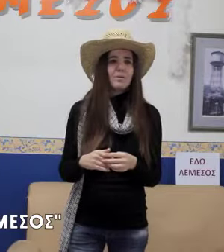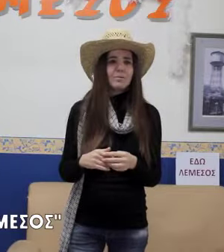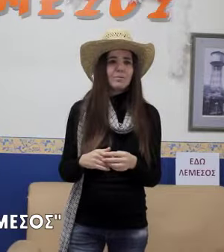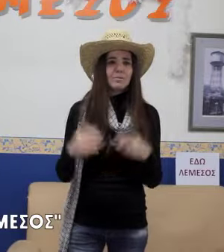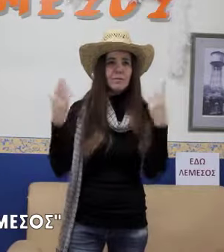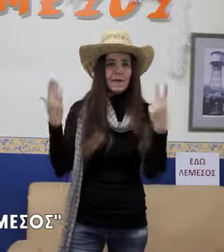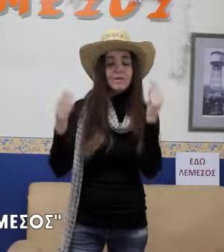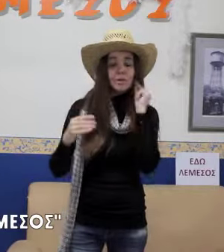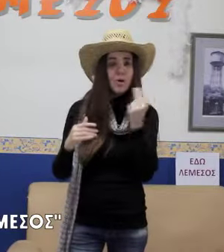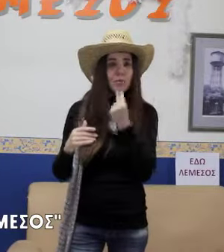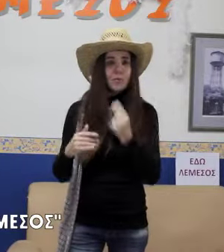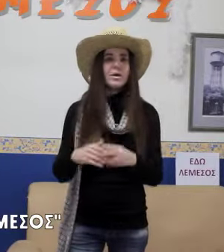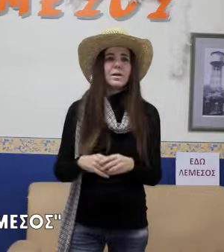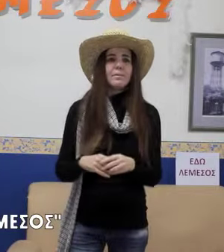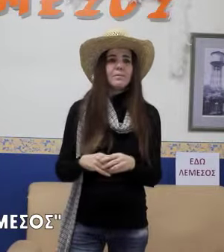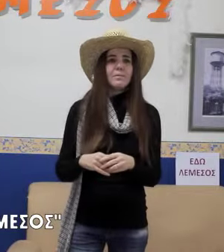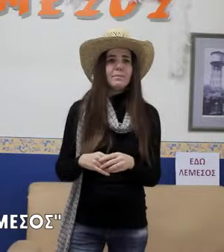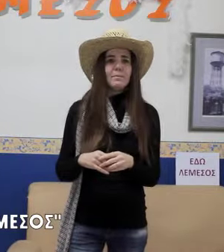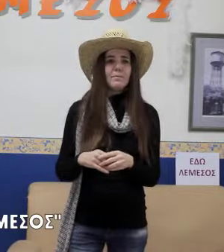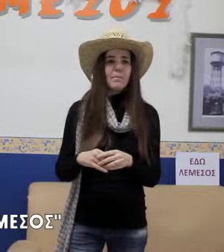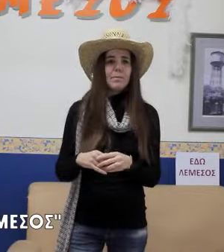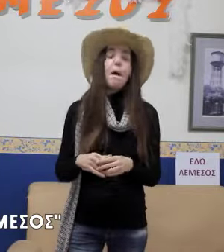7 το απόγευμα παιδικές χοροδίες